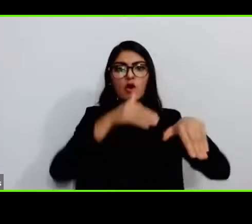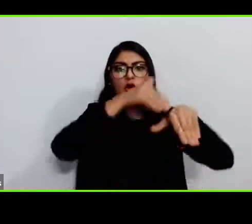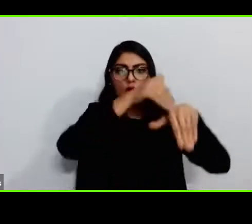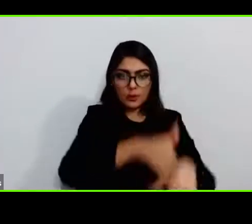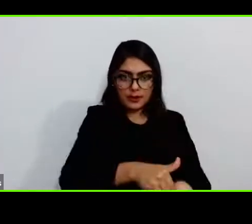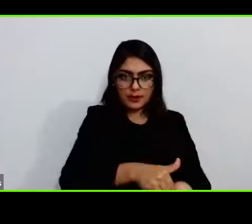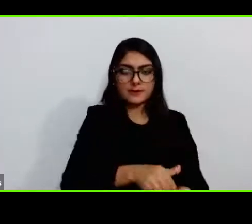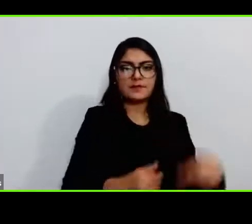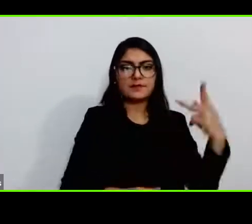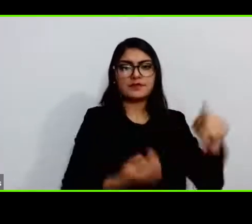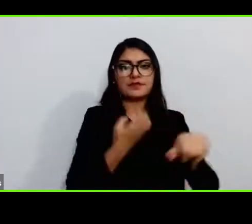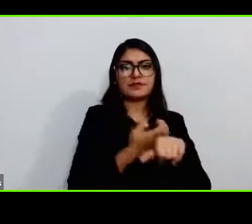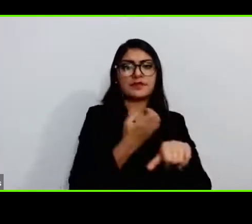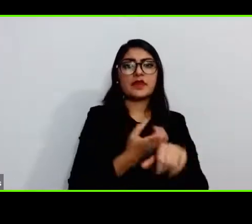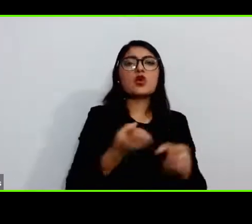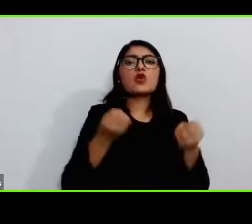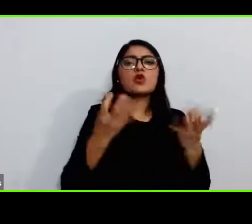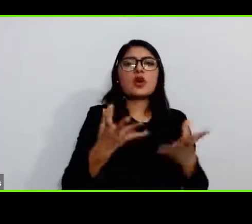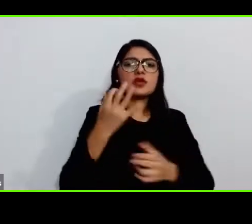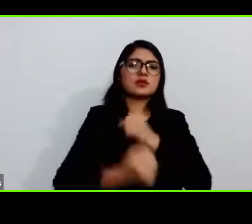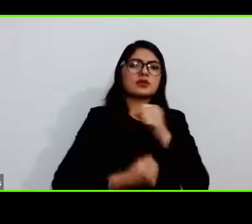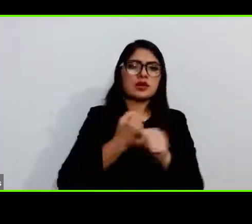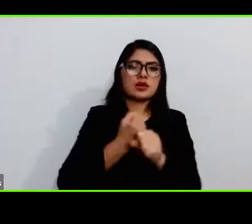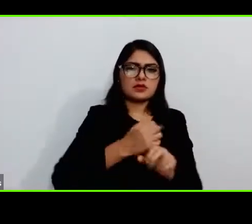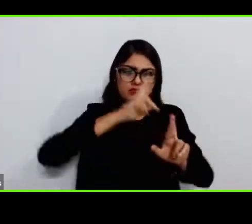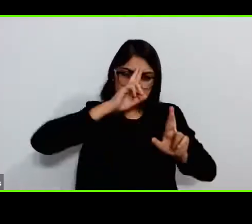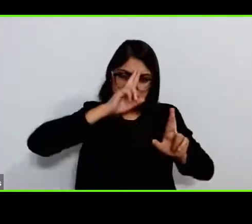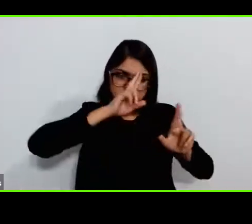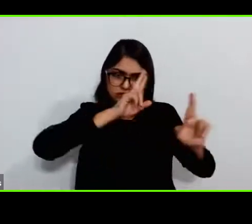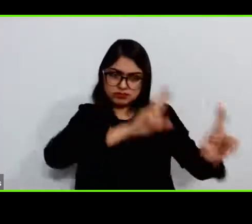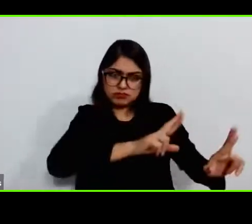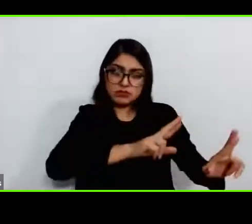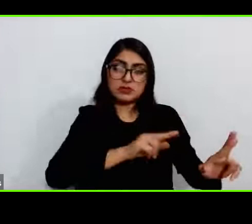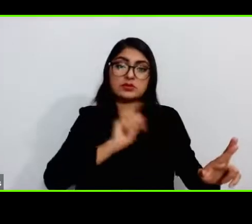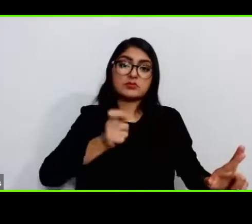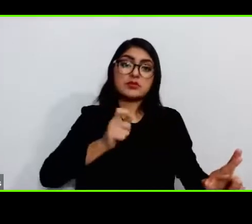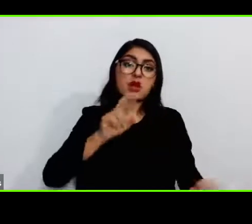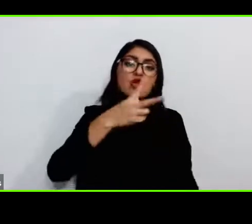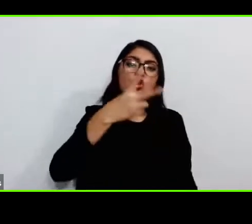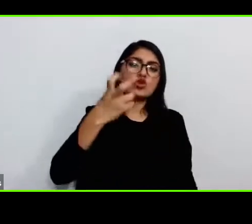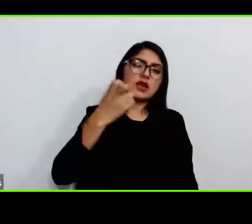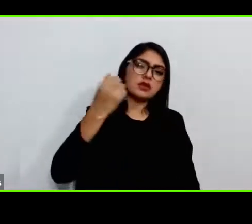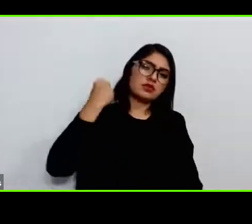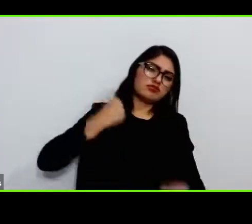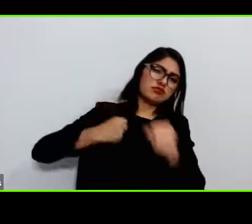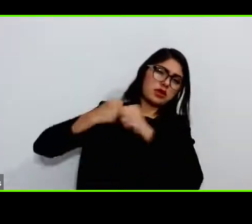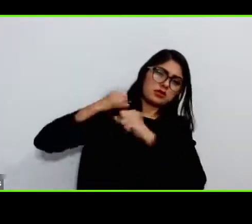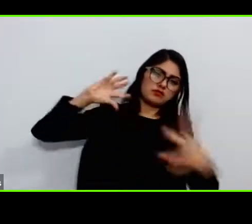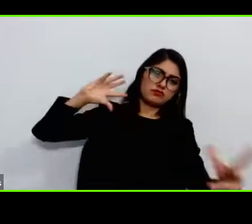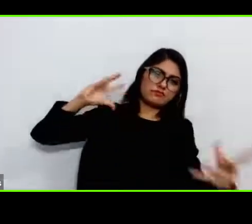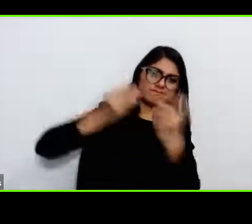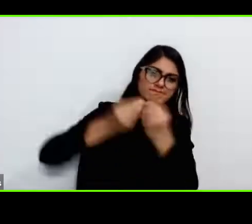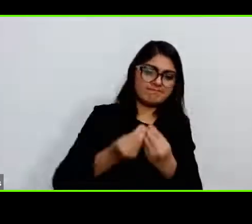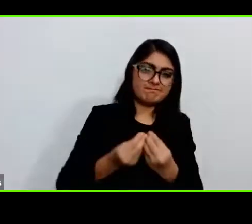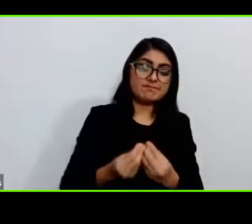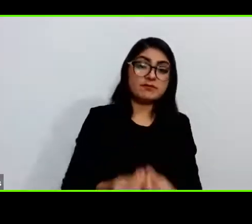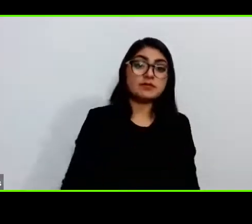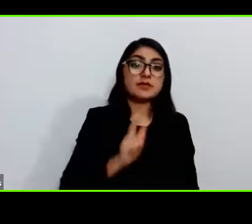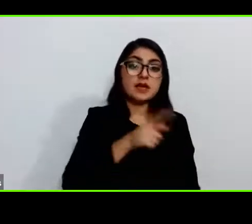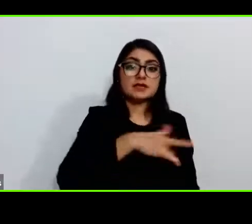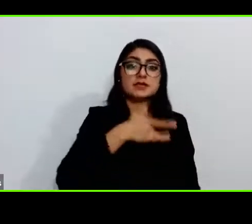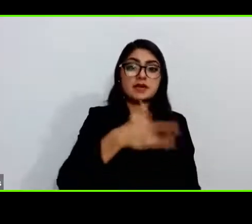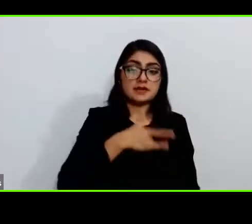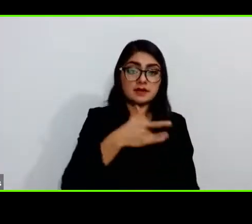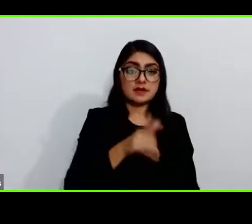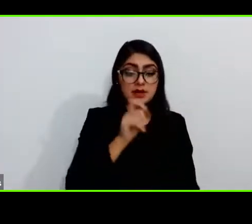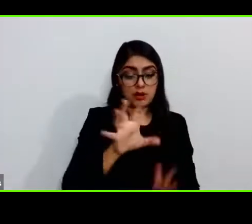tienen más de 200 años de práctica de control judicial de constitucionalidad y de entender que la Constitución es una norma